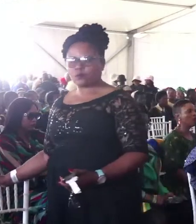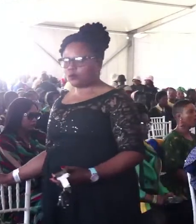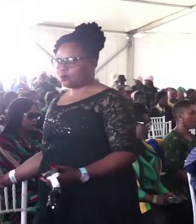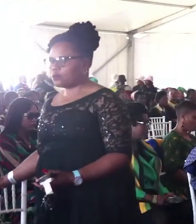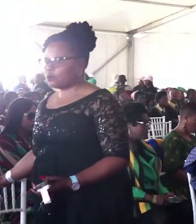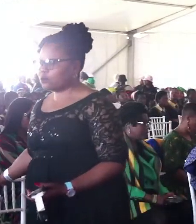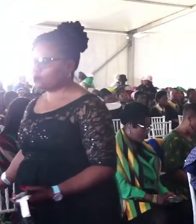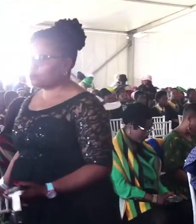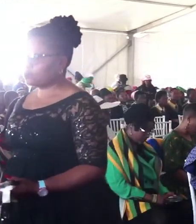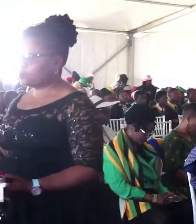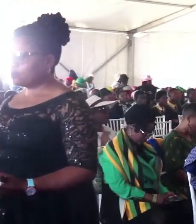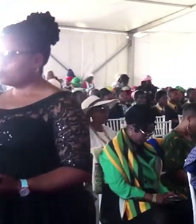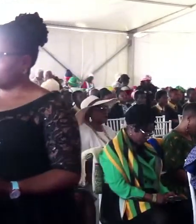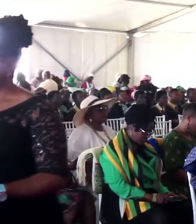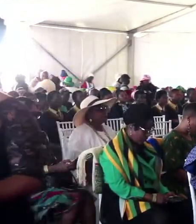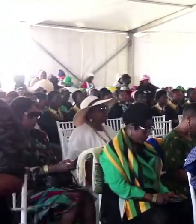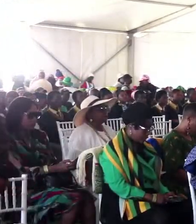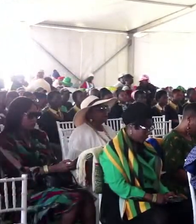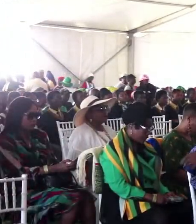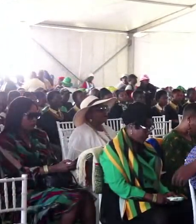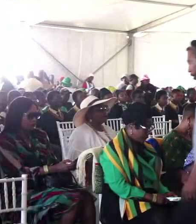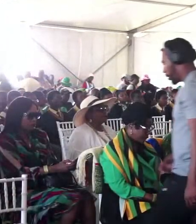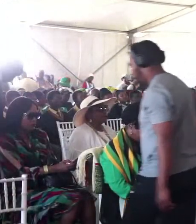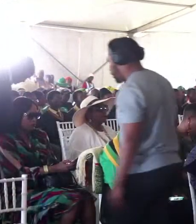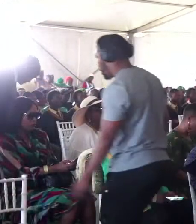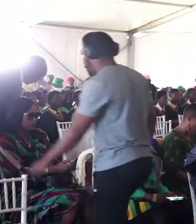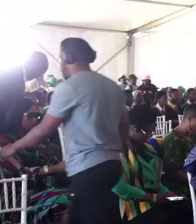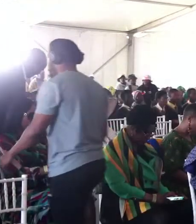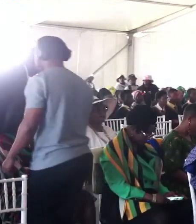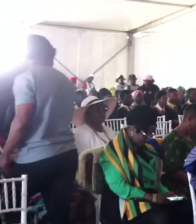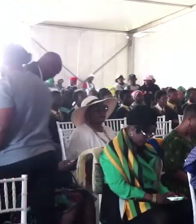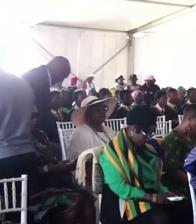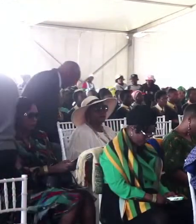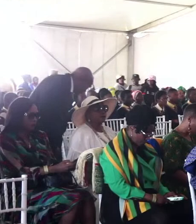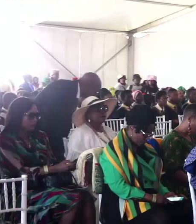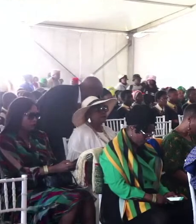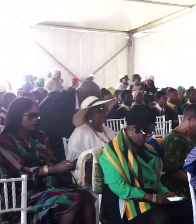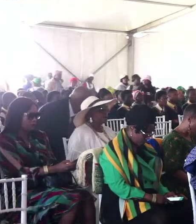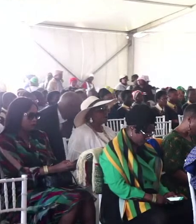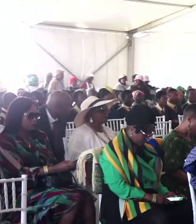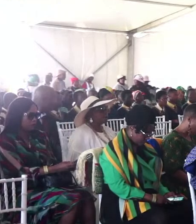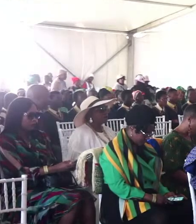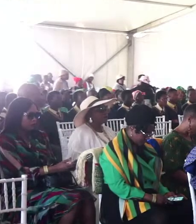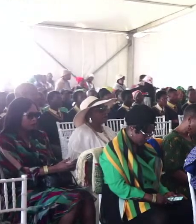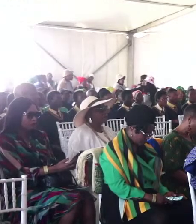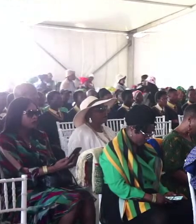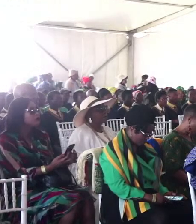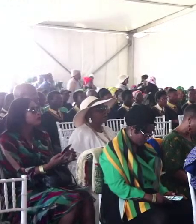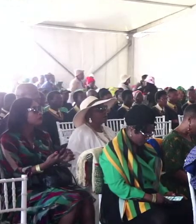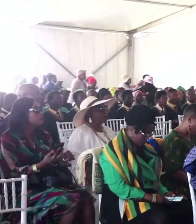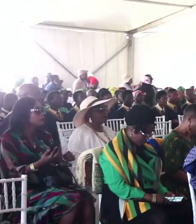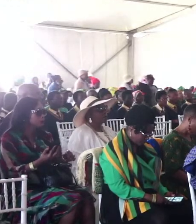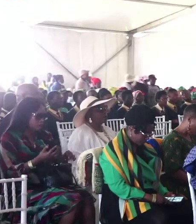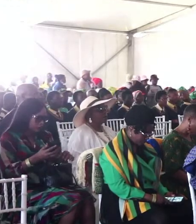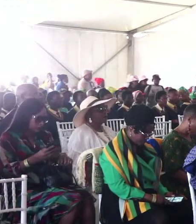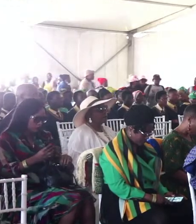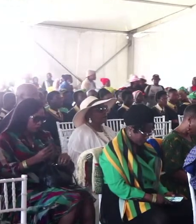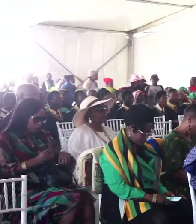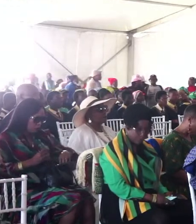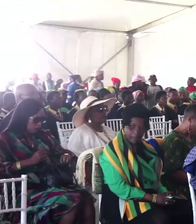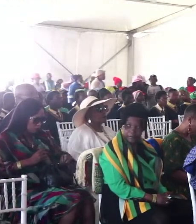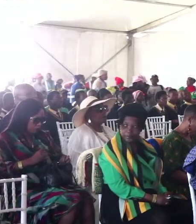Inkokheli kuzawungena honorable premier Welpondo kunye nesigqeba sakhe